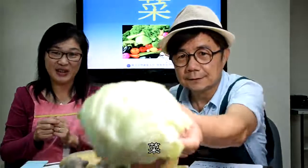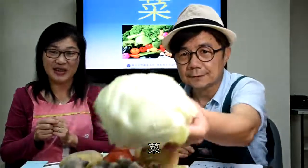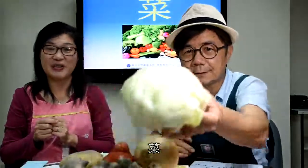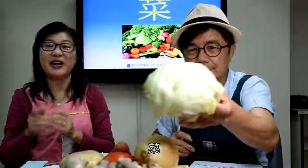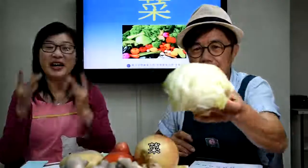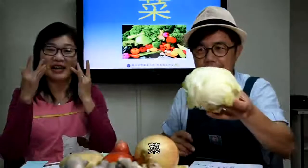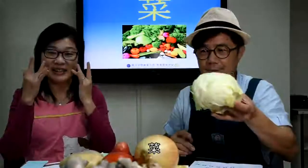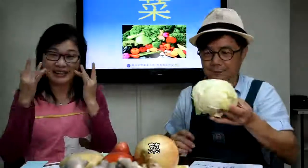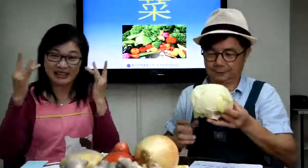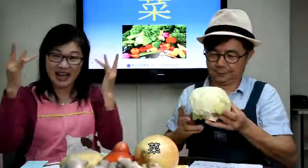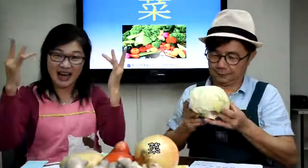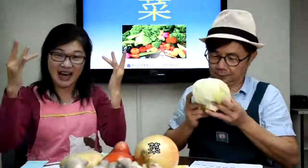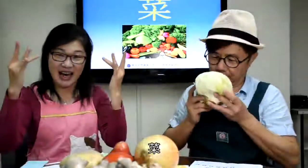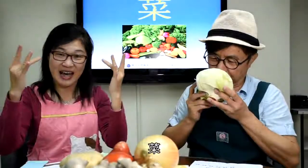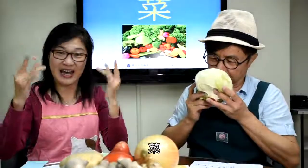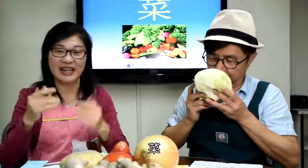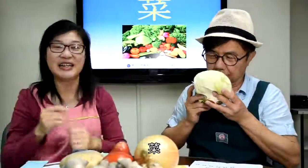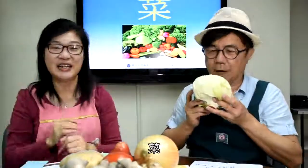喂，菜，